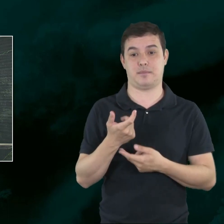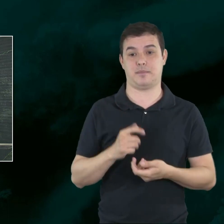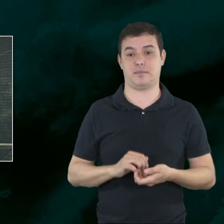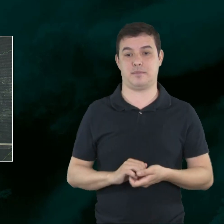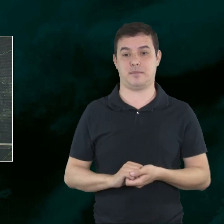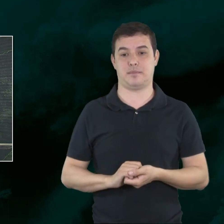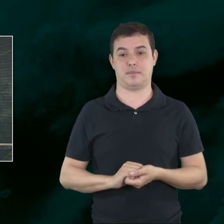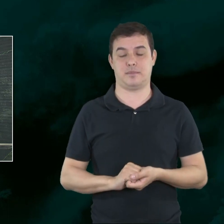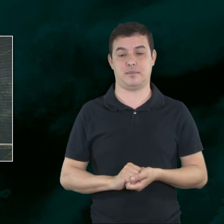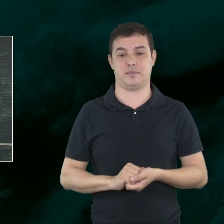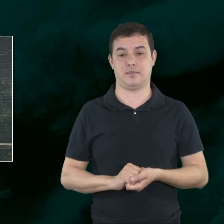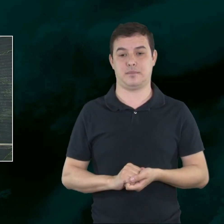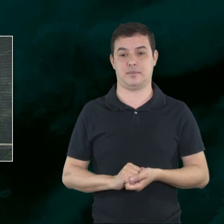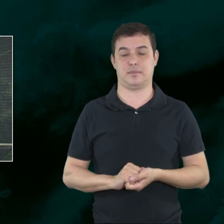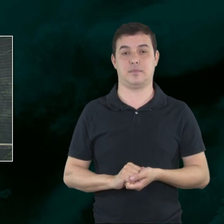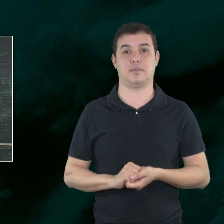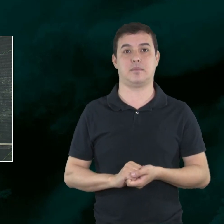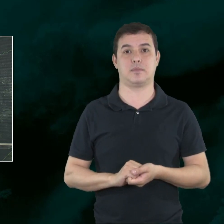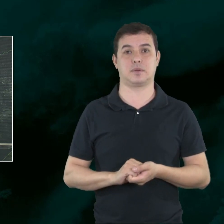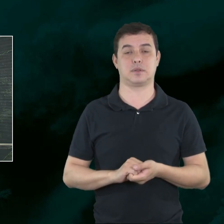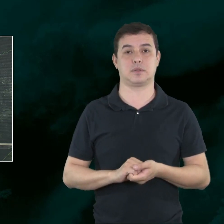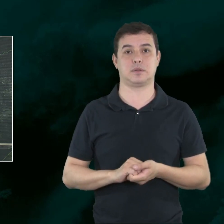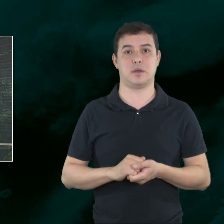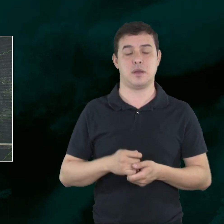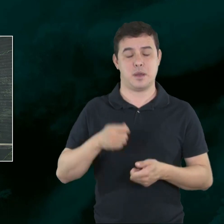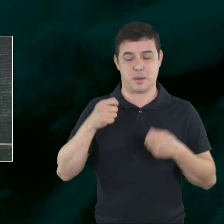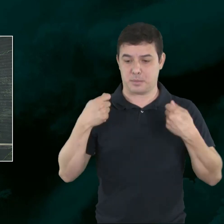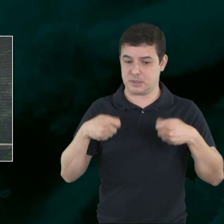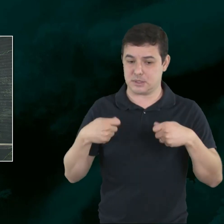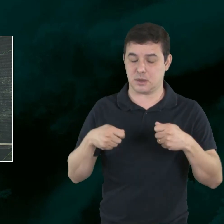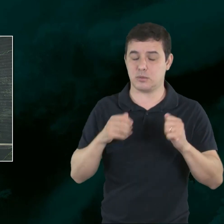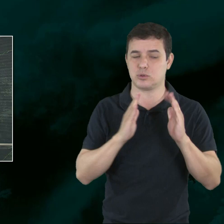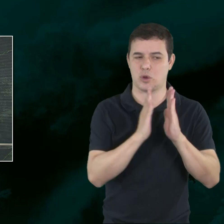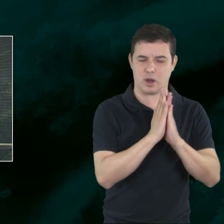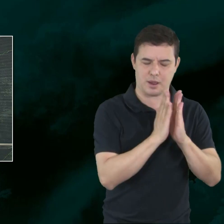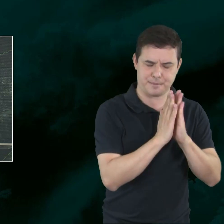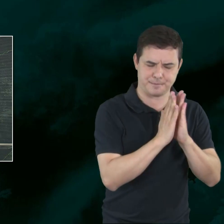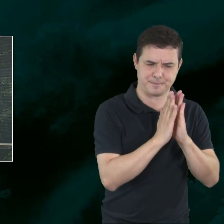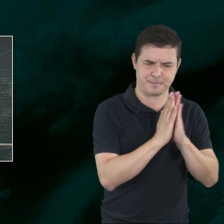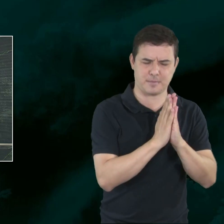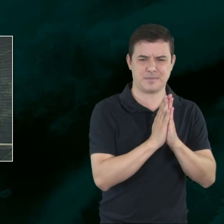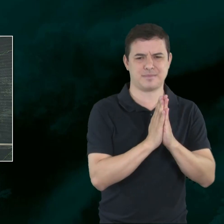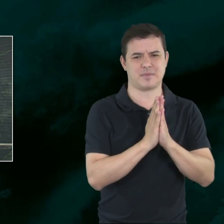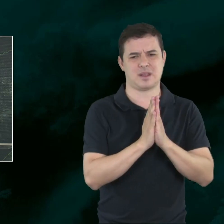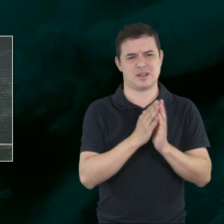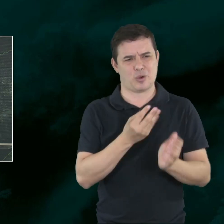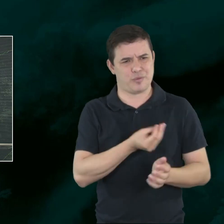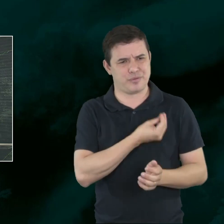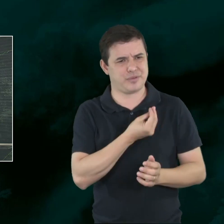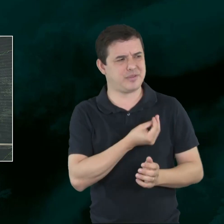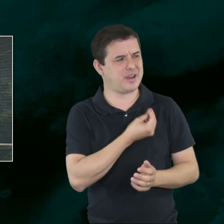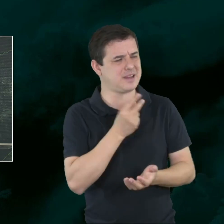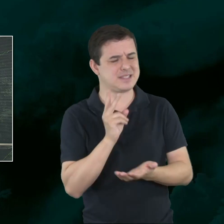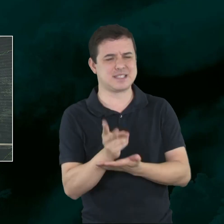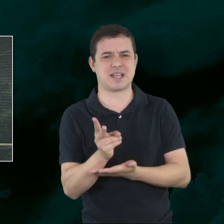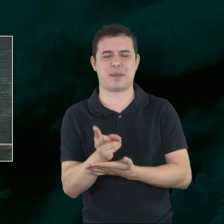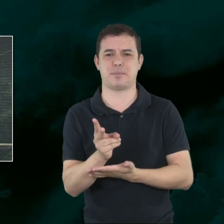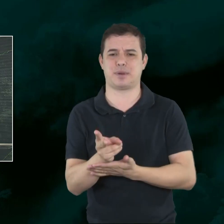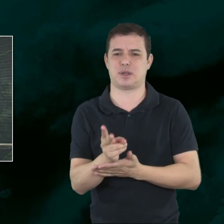o que nós devemos orar sem cessar, né? Viver uma vida de oração, né, para